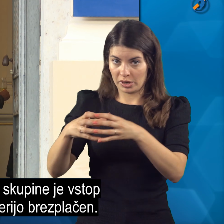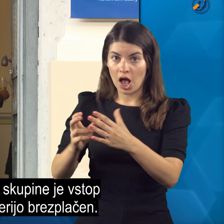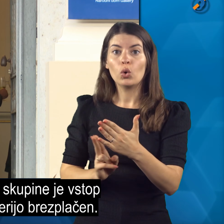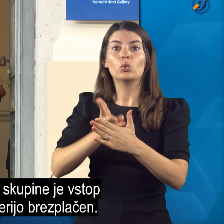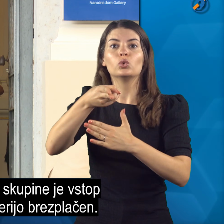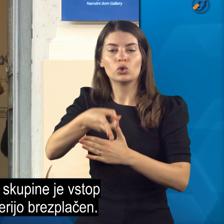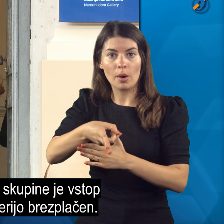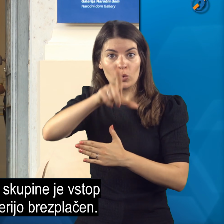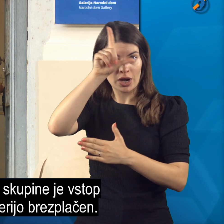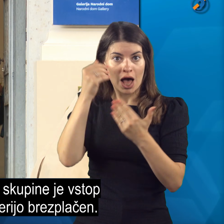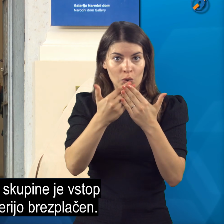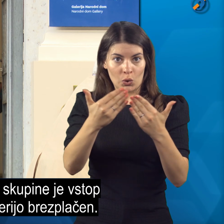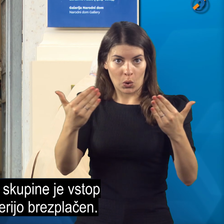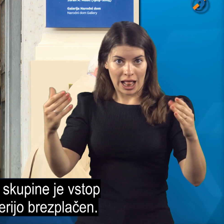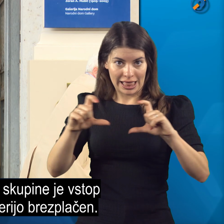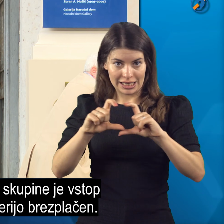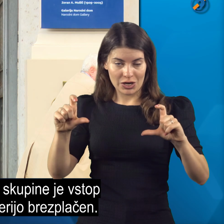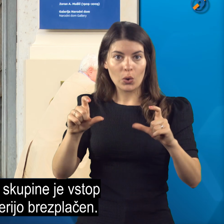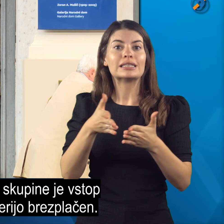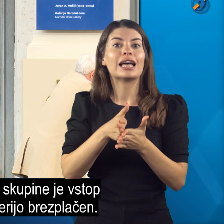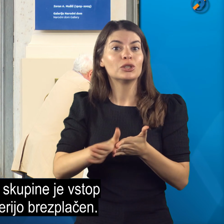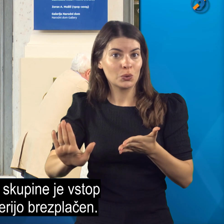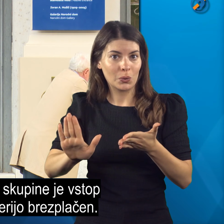vstop v Narodno galerijo brezplačen.